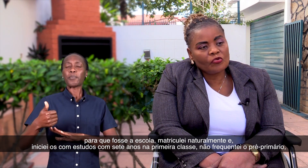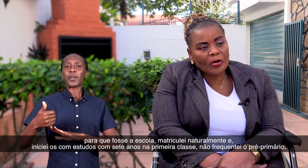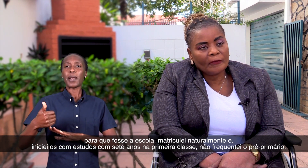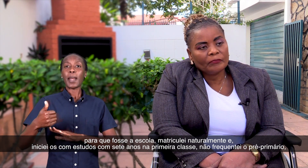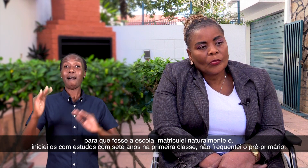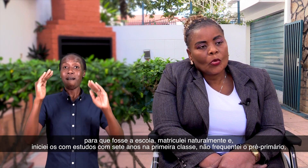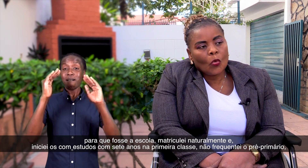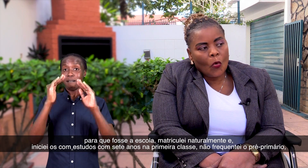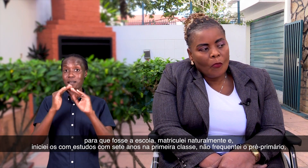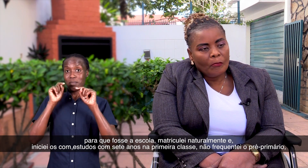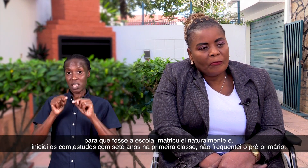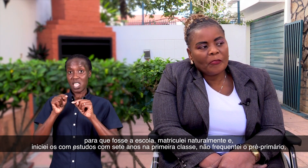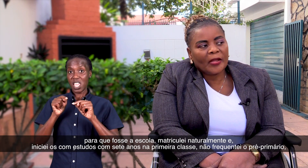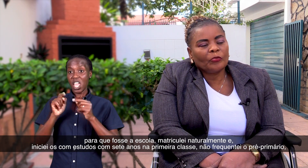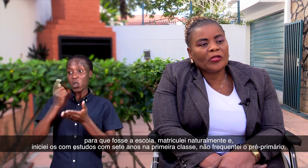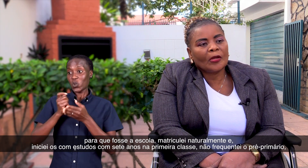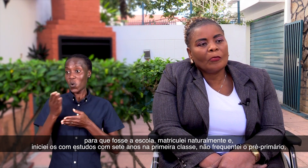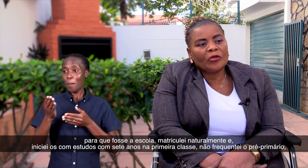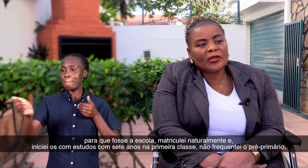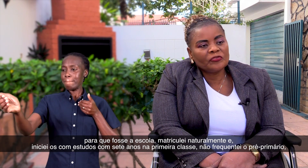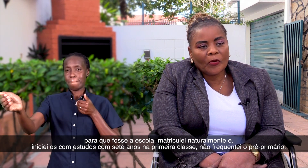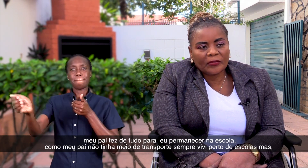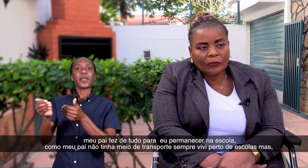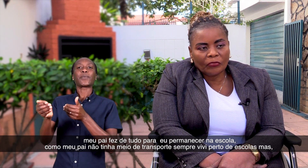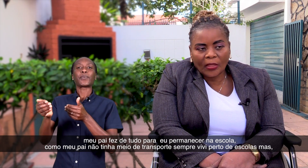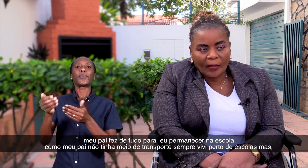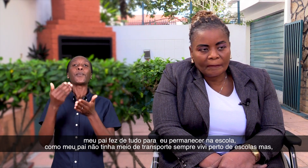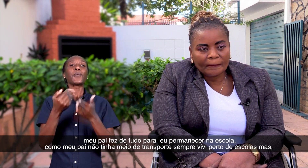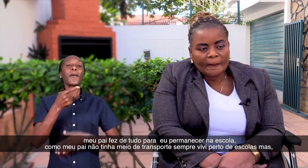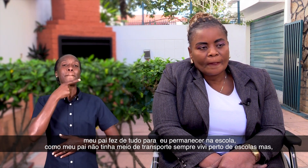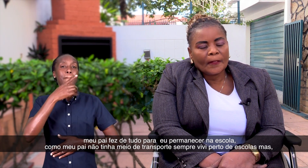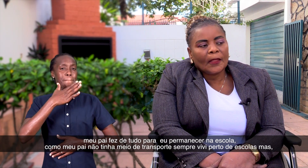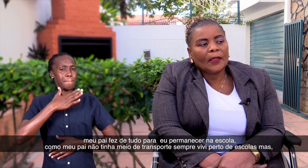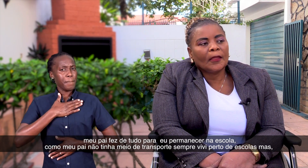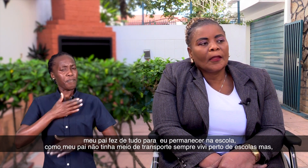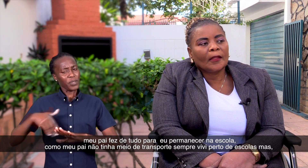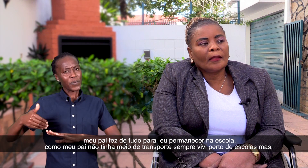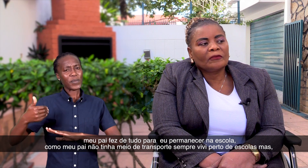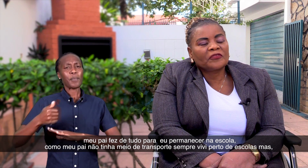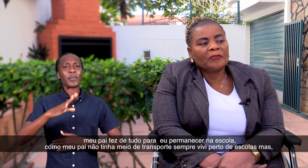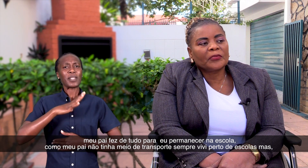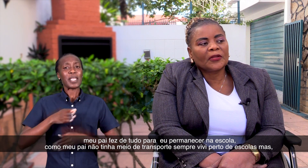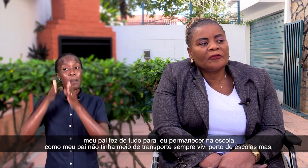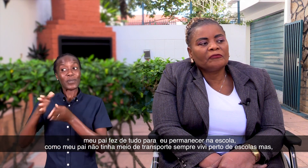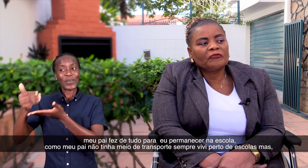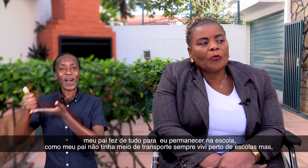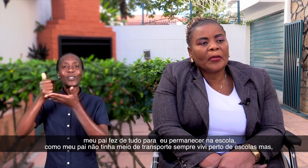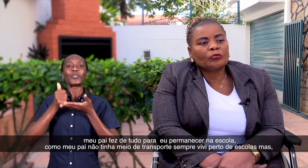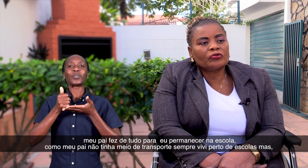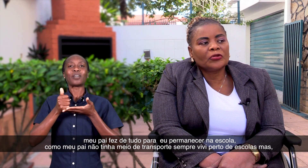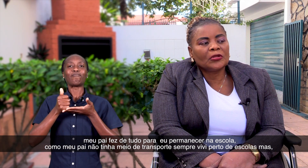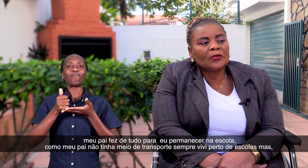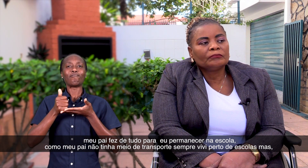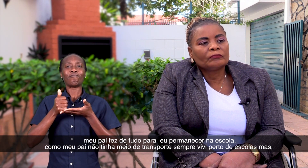na escola. Como meu pai não tinha um meio de transporte, não tinha. E sempre viveu